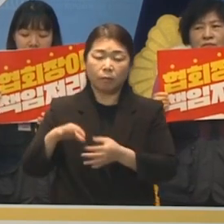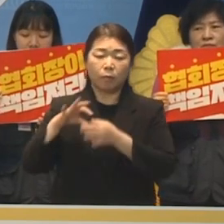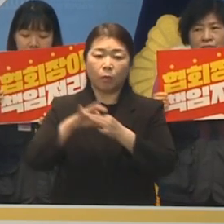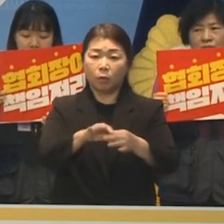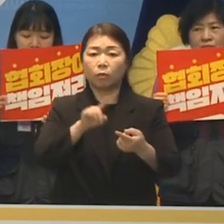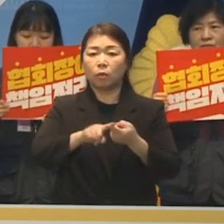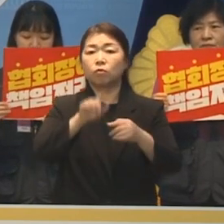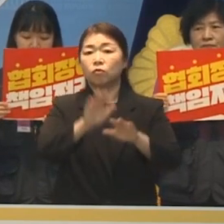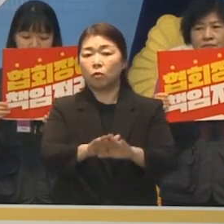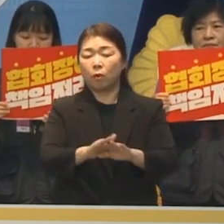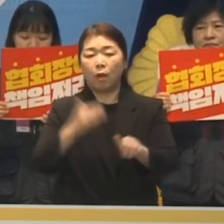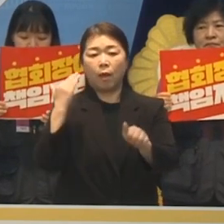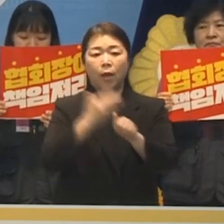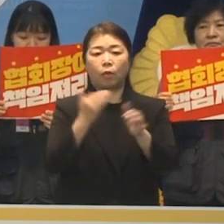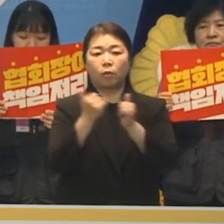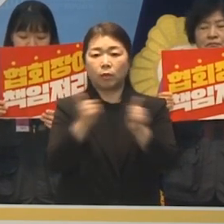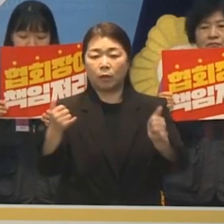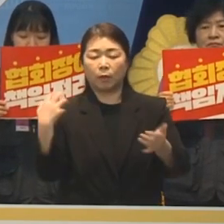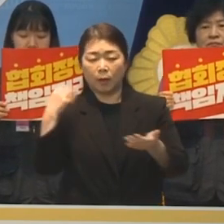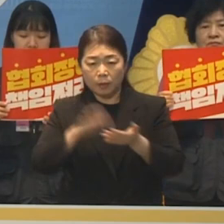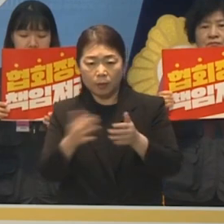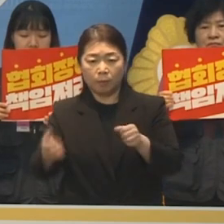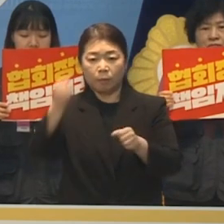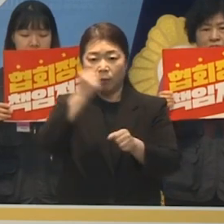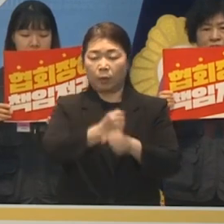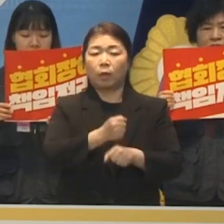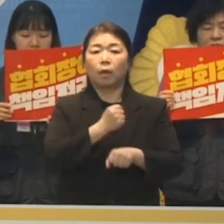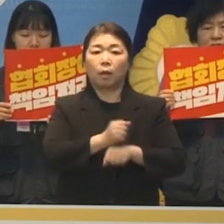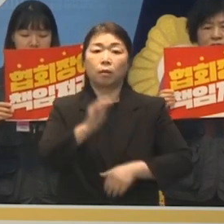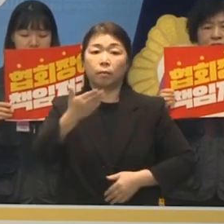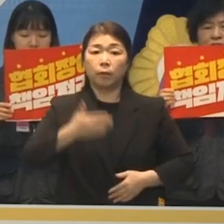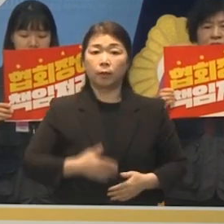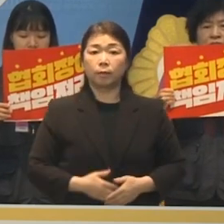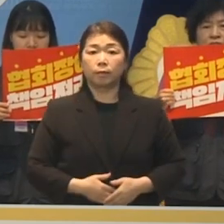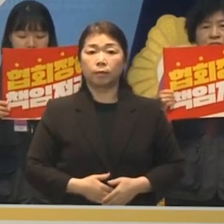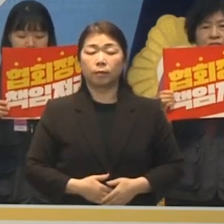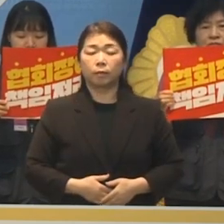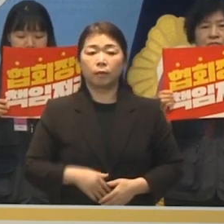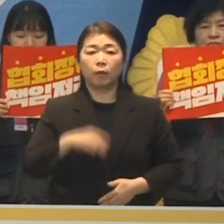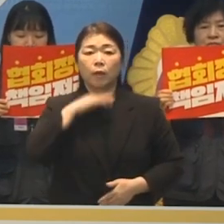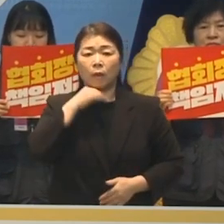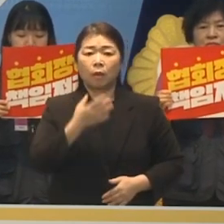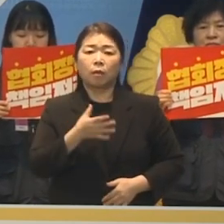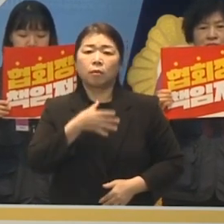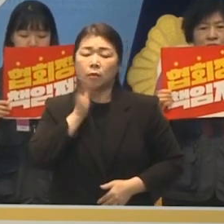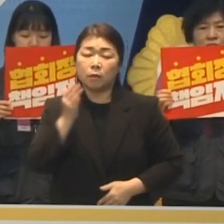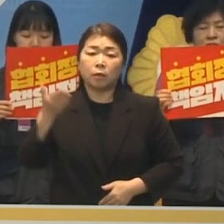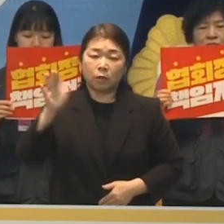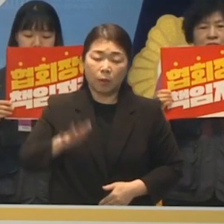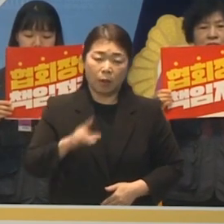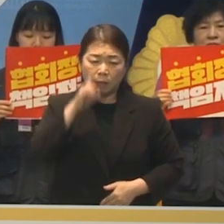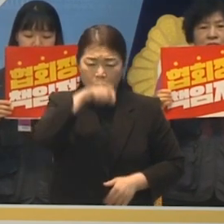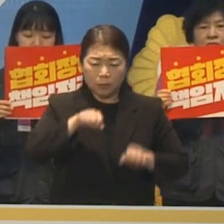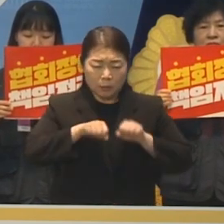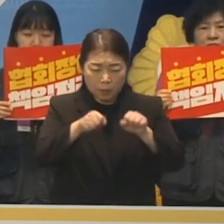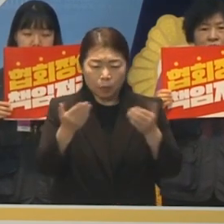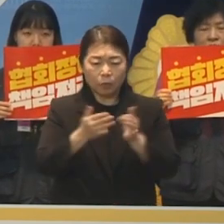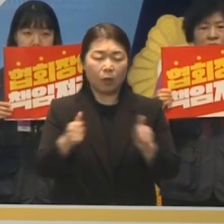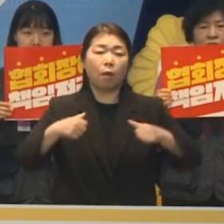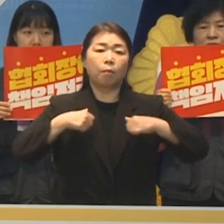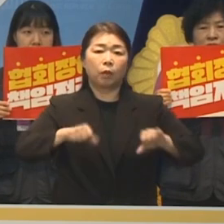해고자를 원직 복직시켜야 한다. 고령임에도 미화 노동자는 포기하지